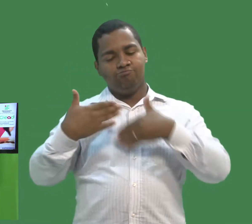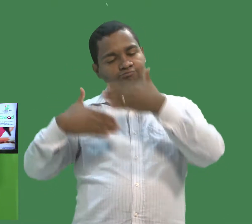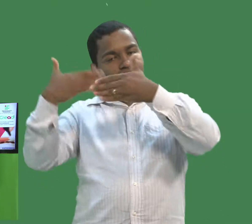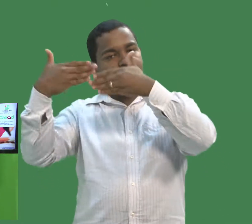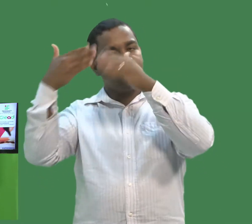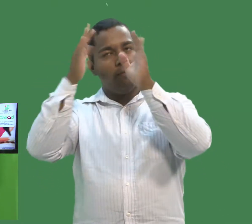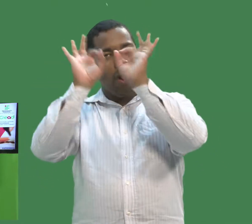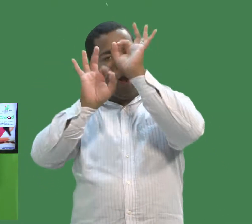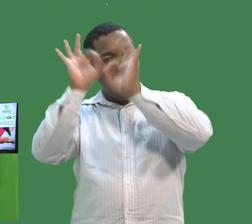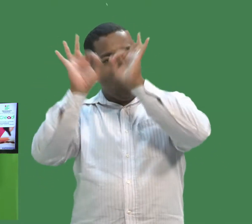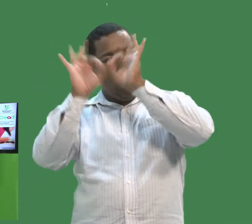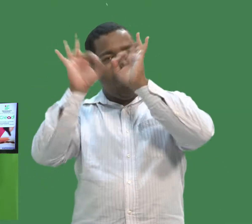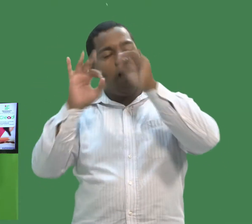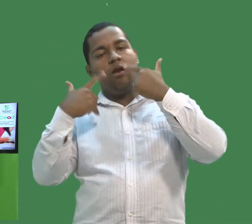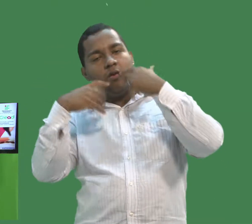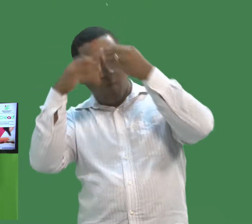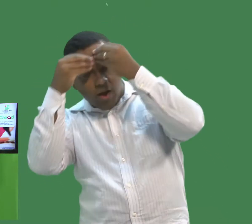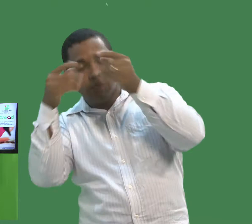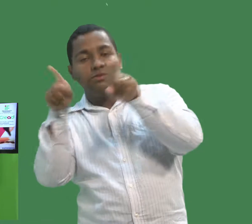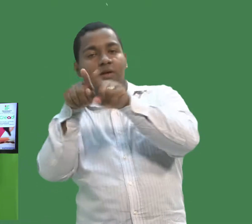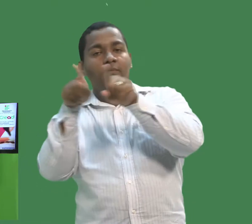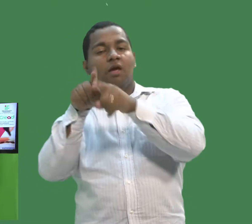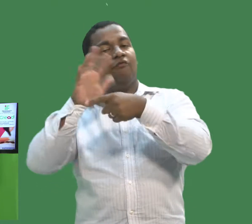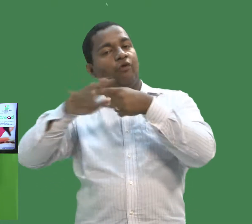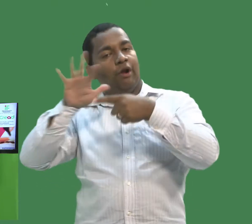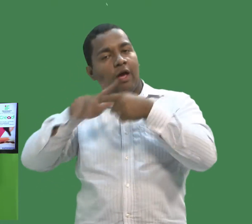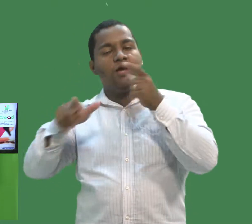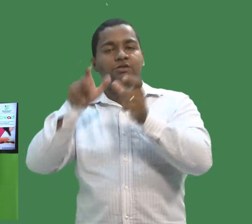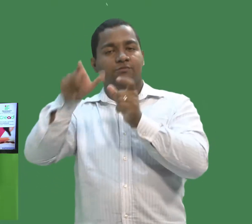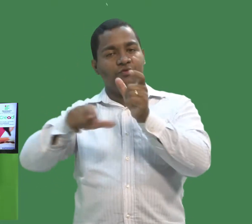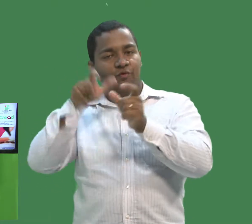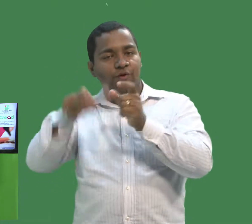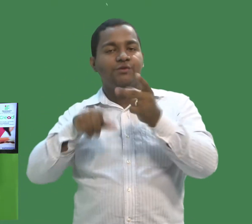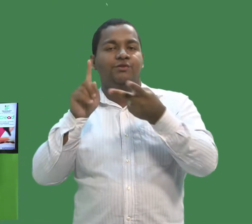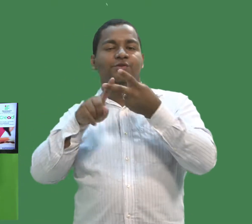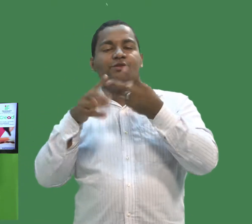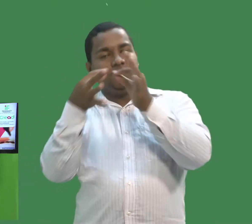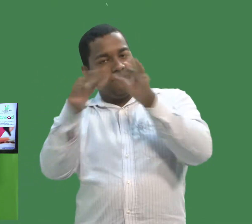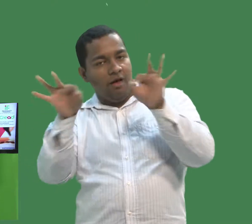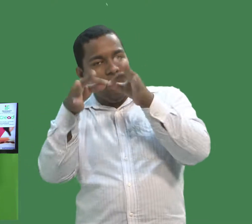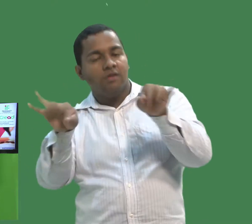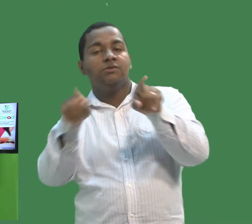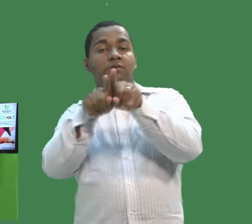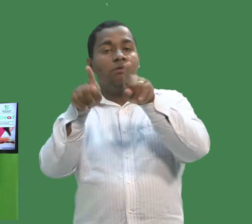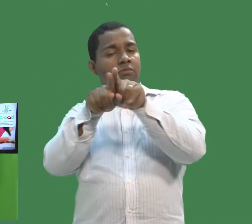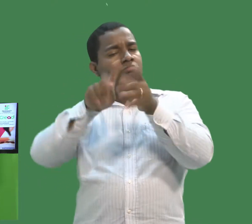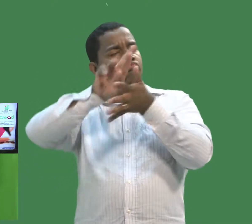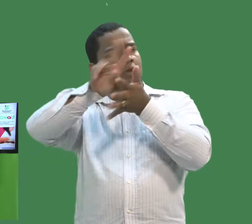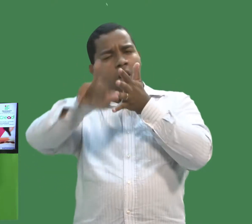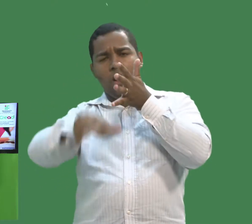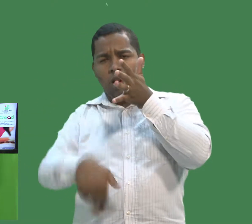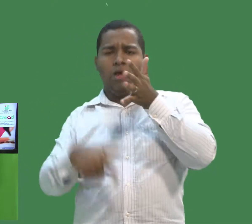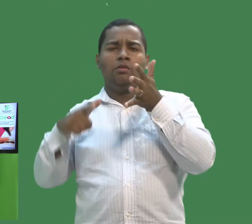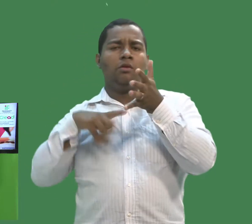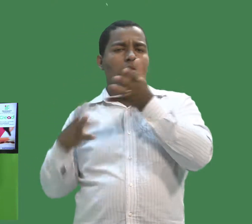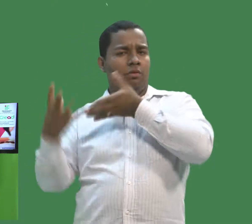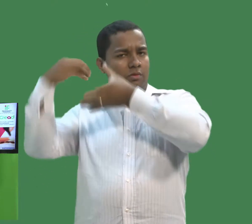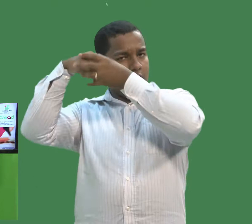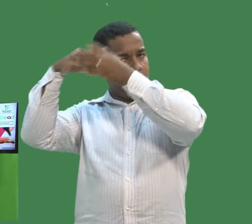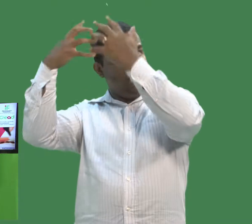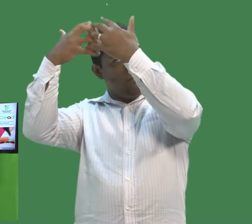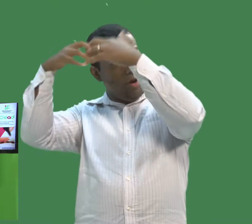da linguagem verbal, como a fonética, a fonologia, a sintaxe e as relevantes representações